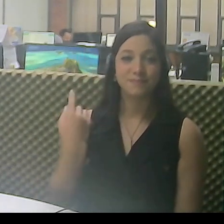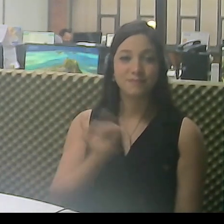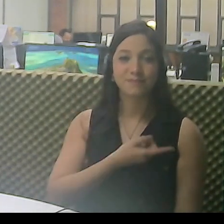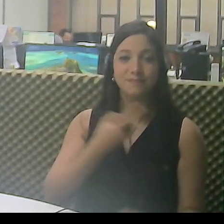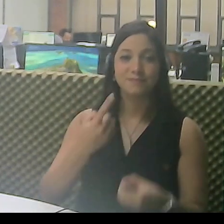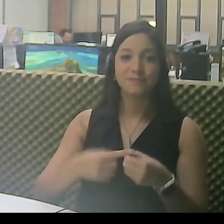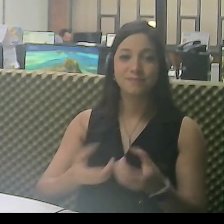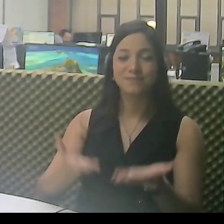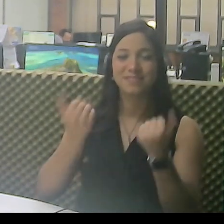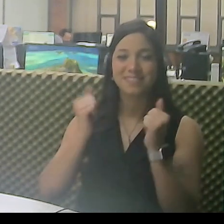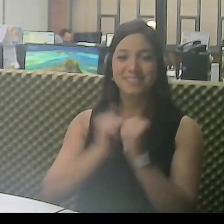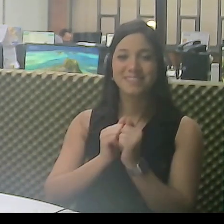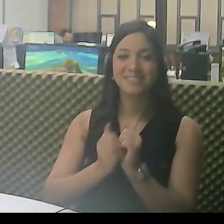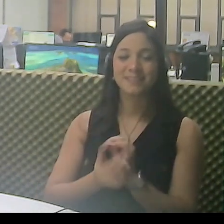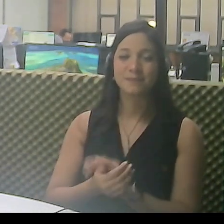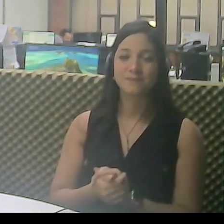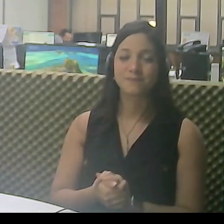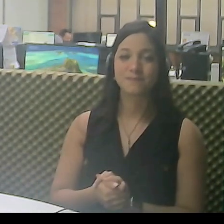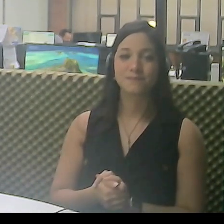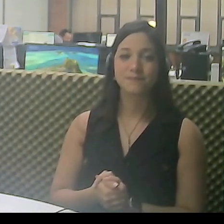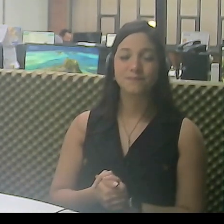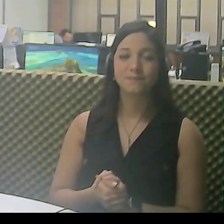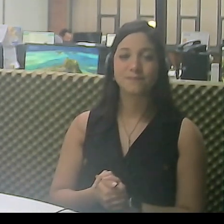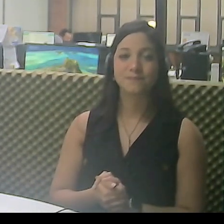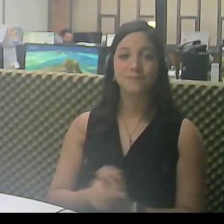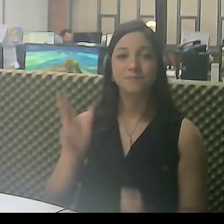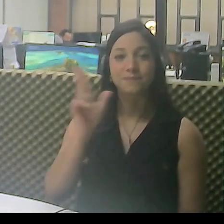Nossa Cidade. Vem com a gente!